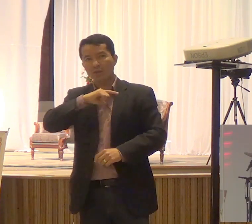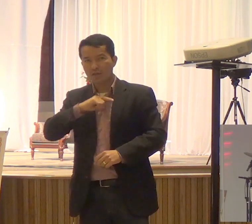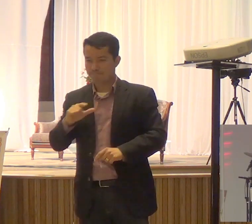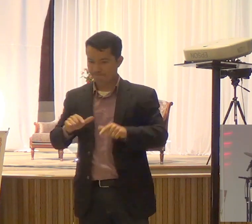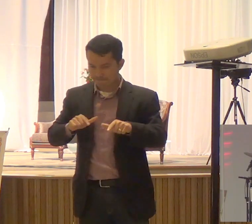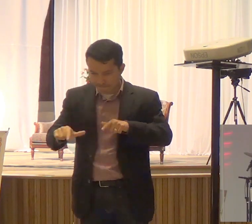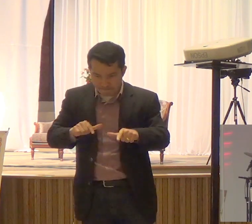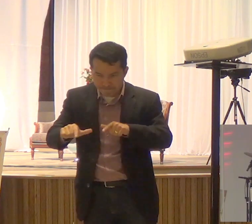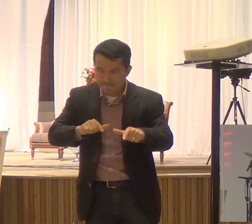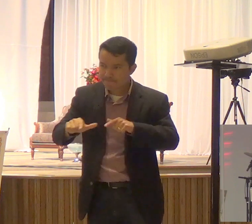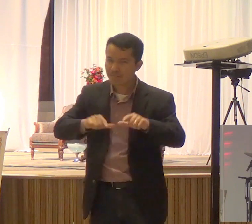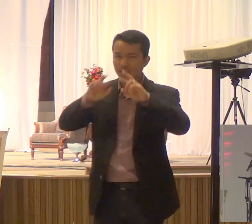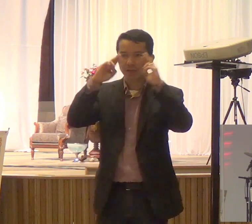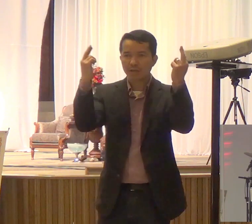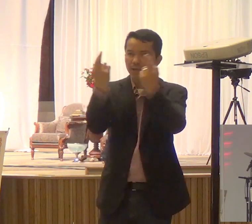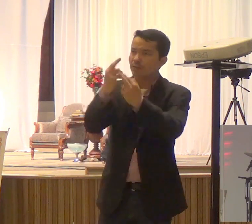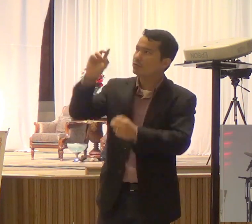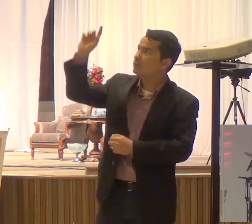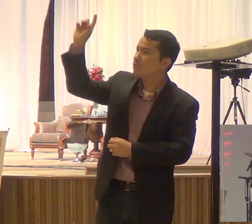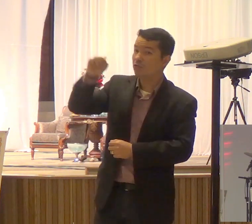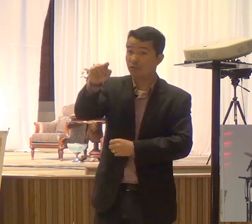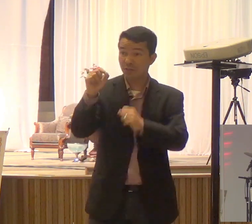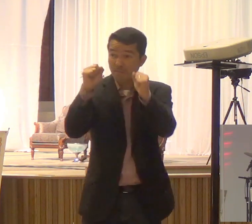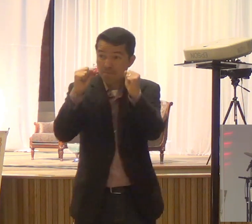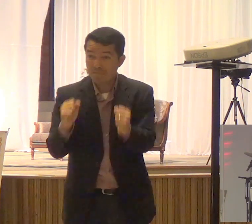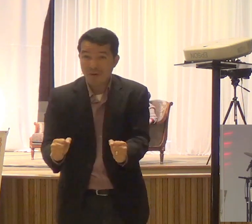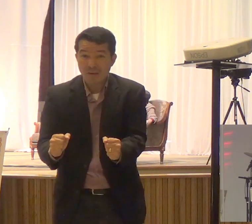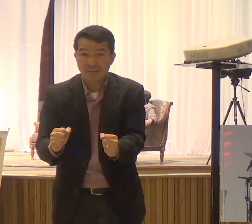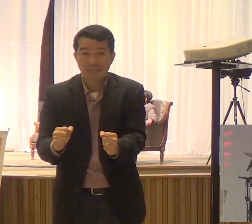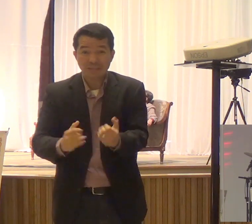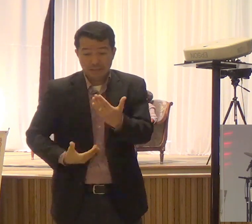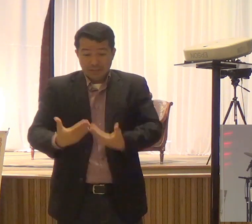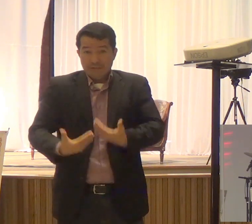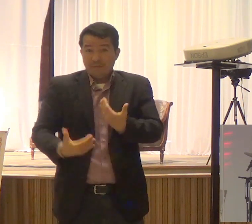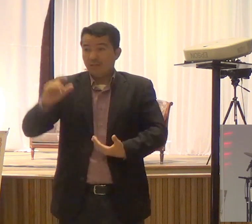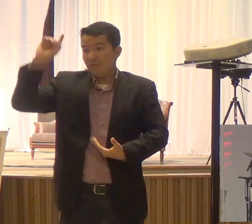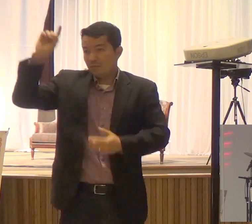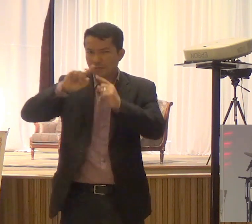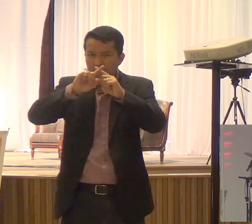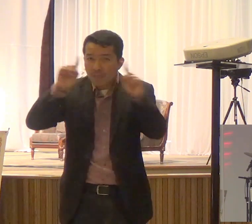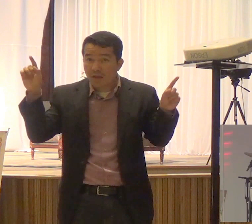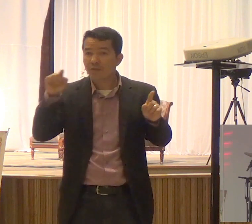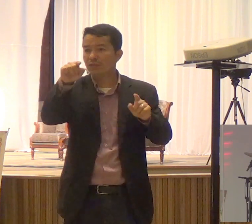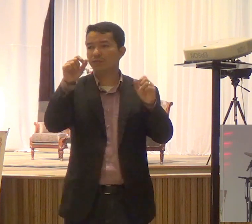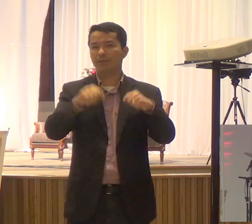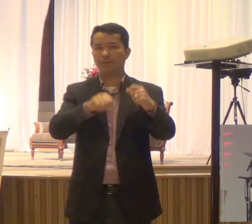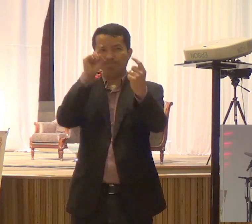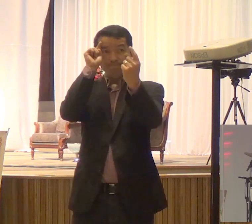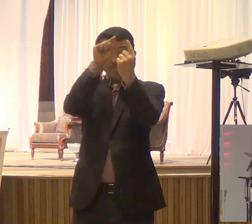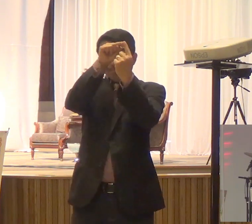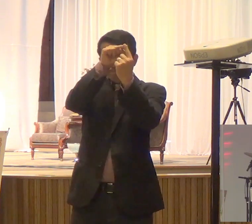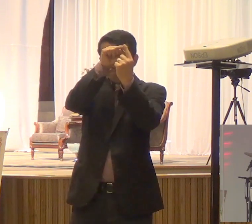de Deus. Há lugar para você, desde que você seja aquilo que Deus chamou você para ser. E a impressão que eu